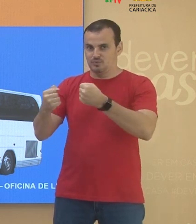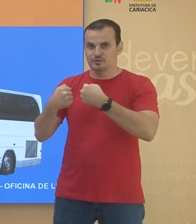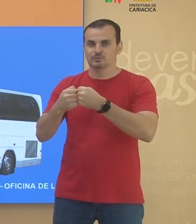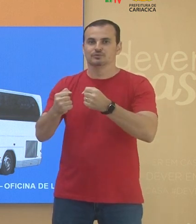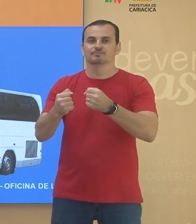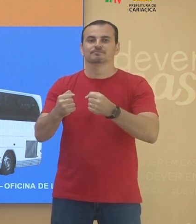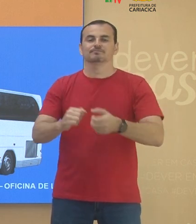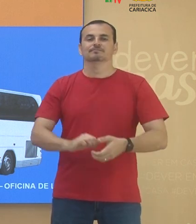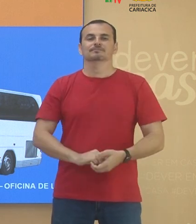Ônibus.